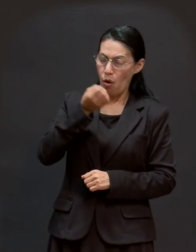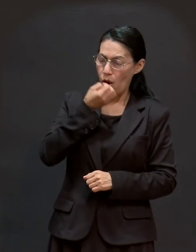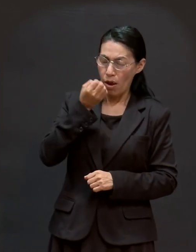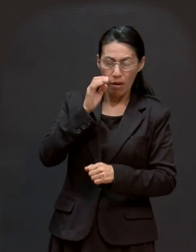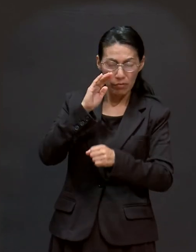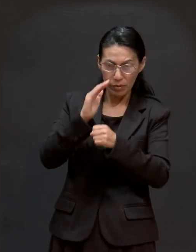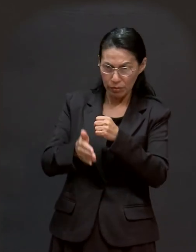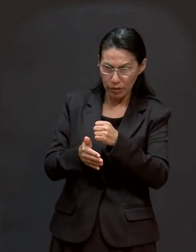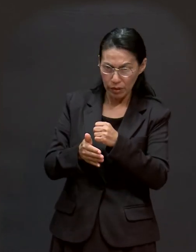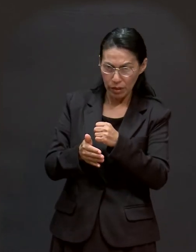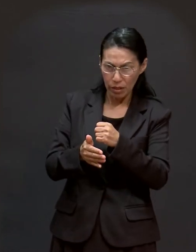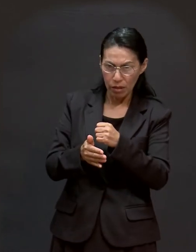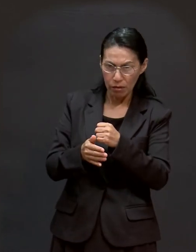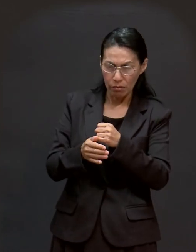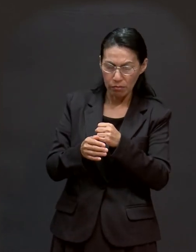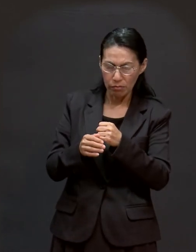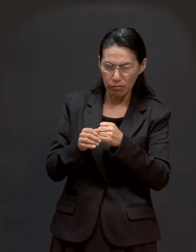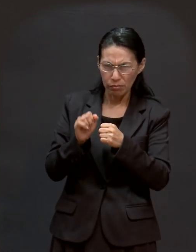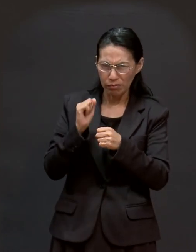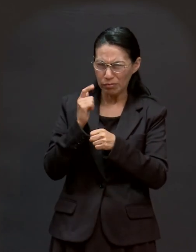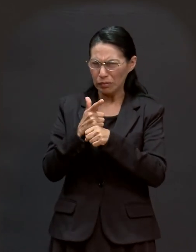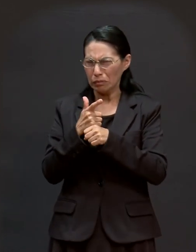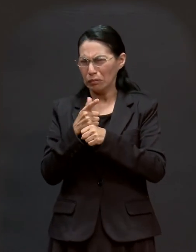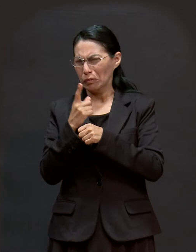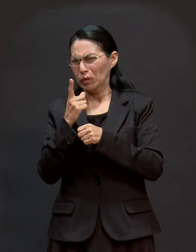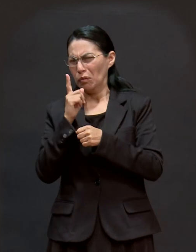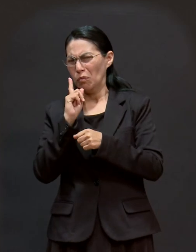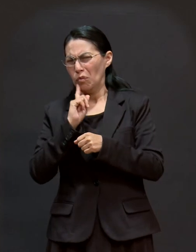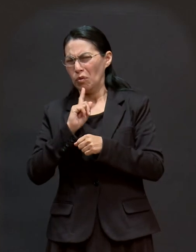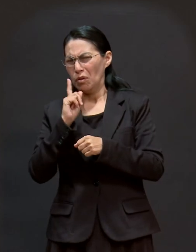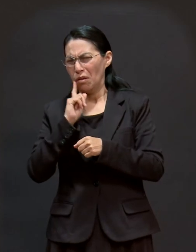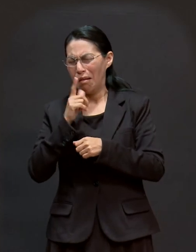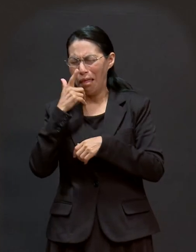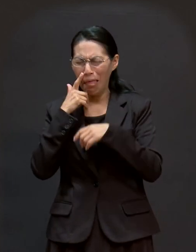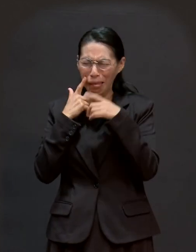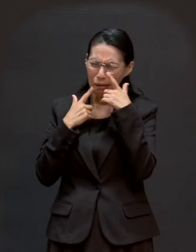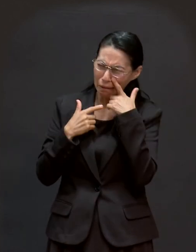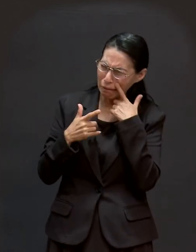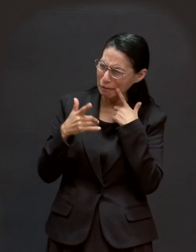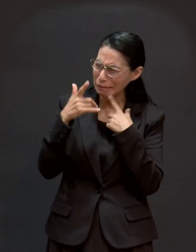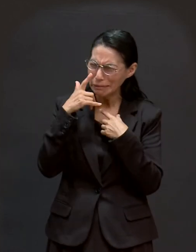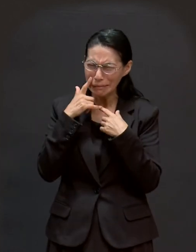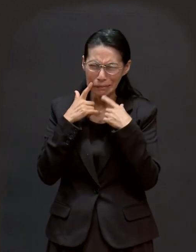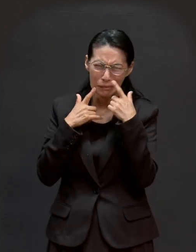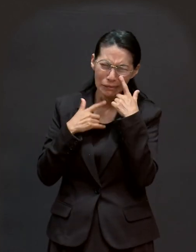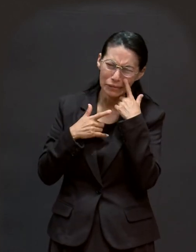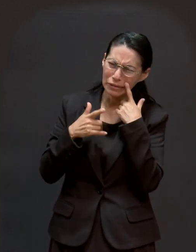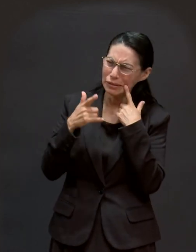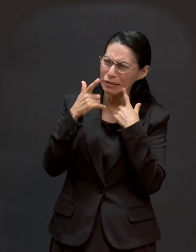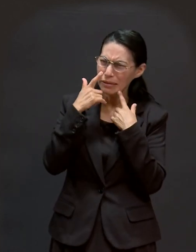termine de orar una de ellas con una de las damas estaba llorando profusamente